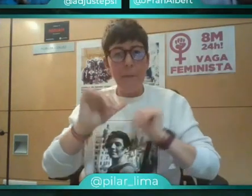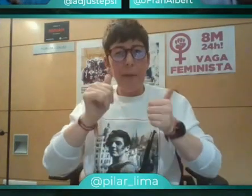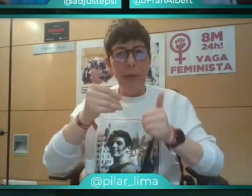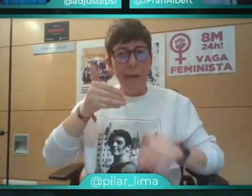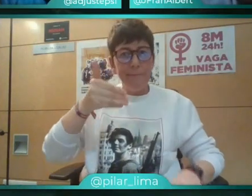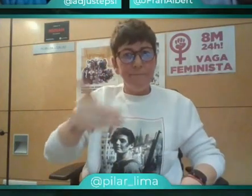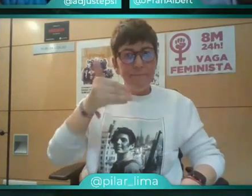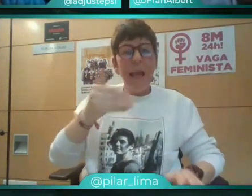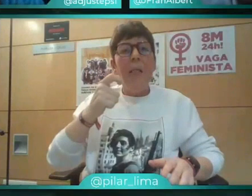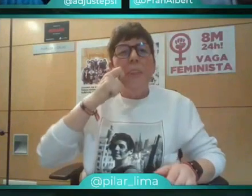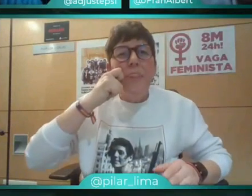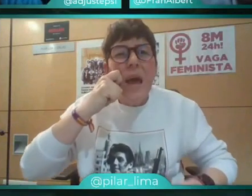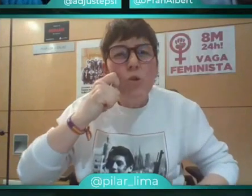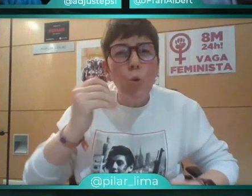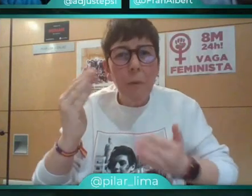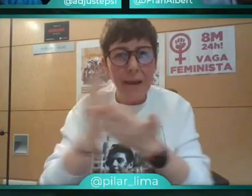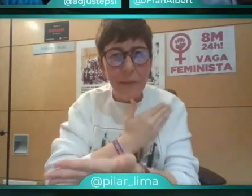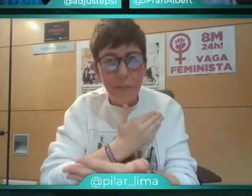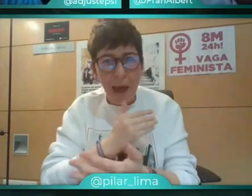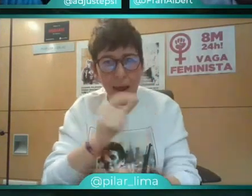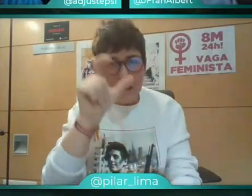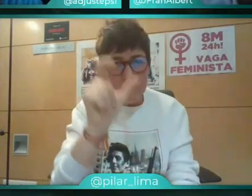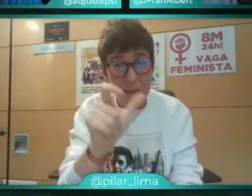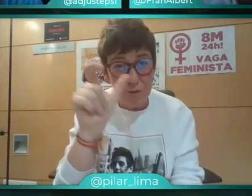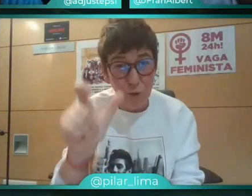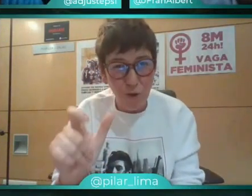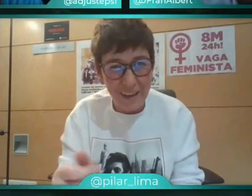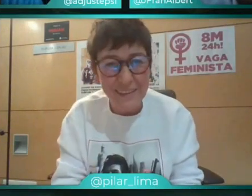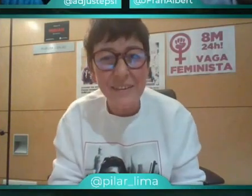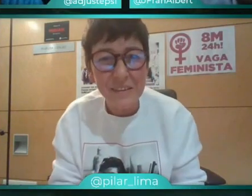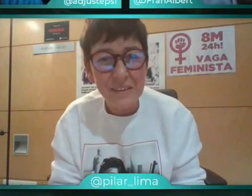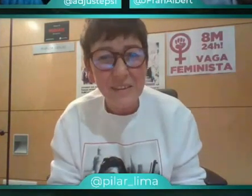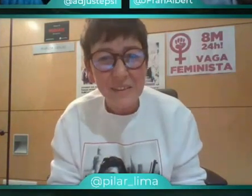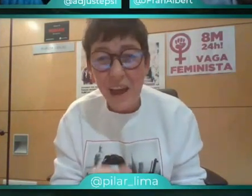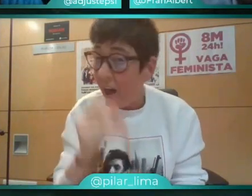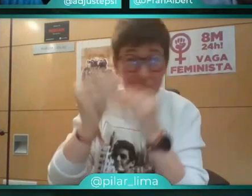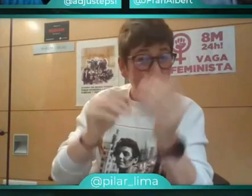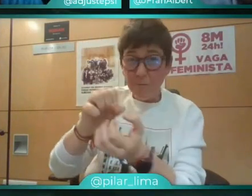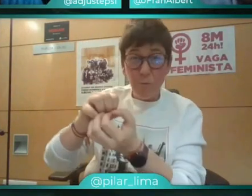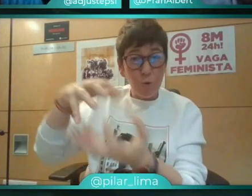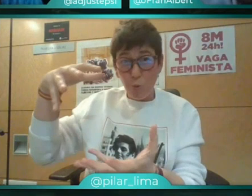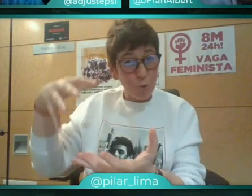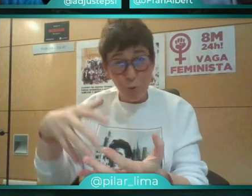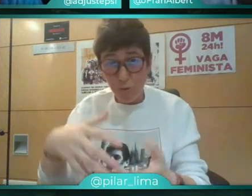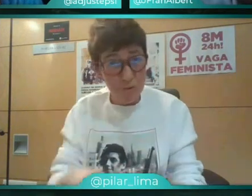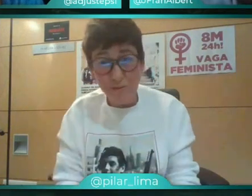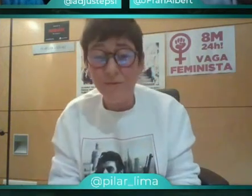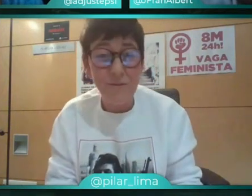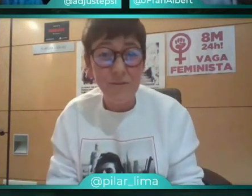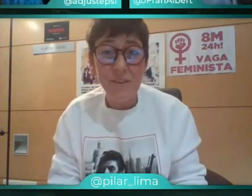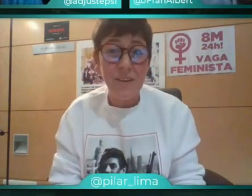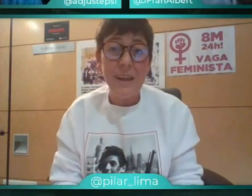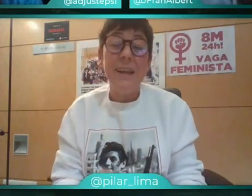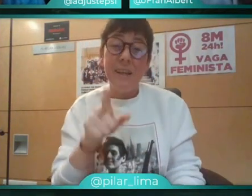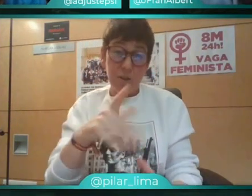hacen el discurso de la otra derecha para despreciar y deshumanizar a las personas también haciendo